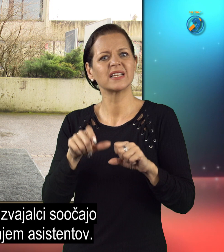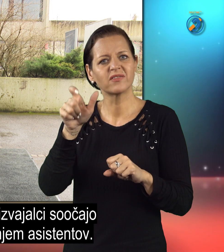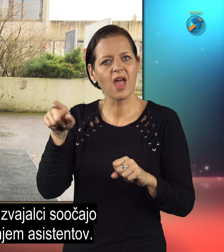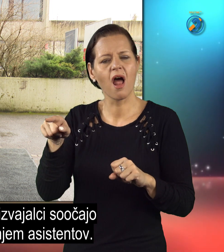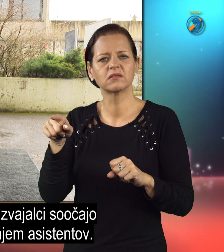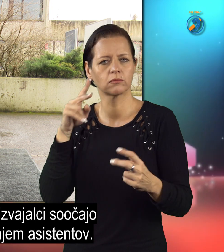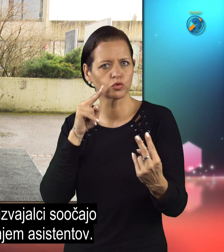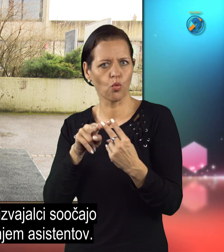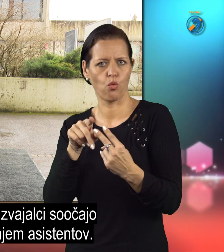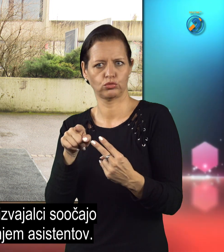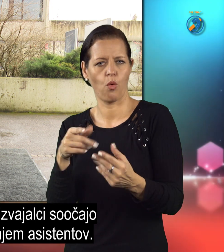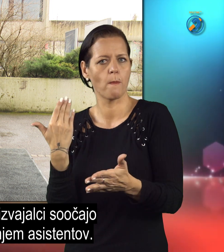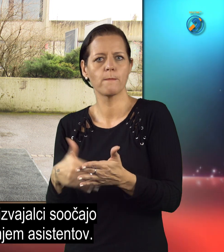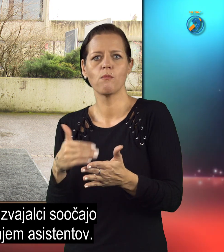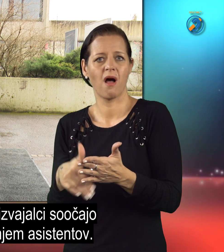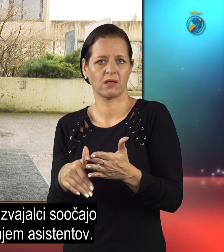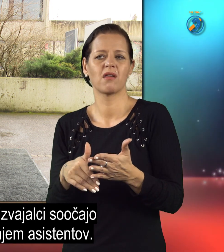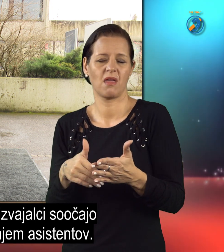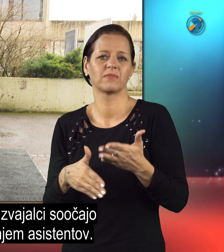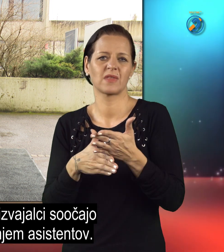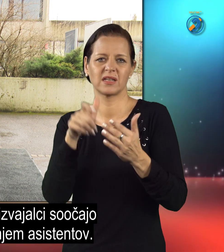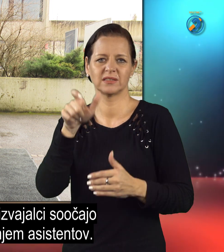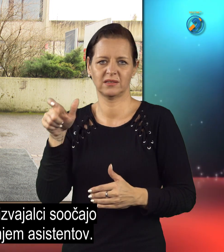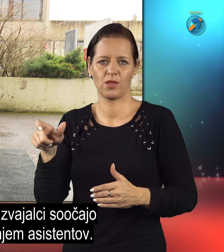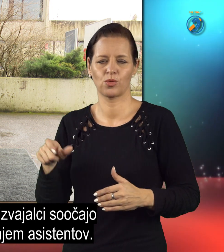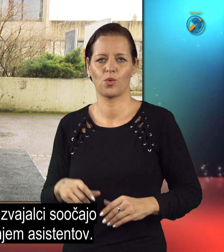izvajalci soočajo s pomanjkanjem asistentov.